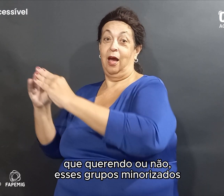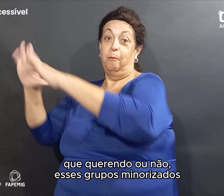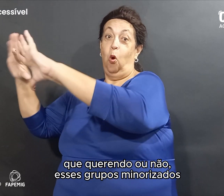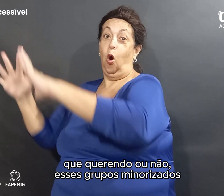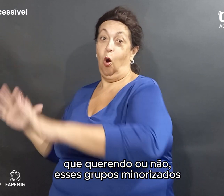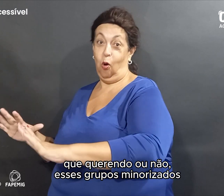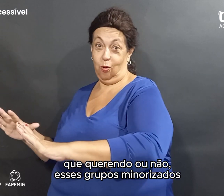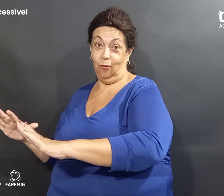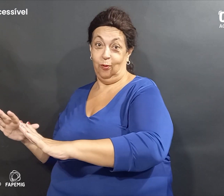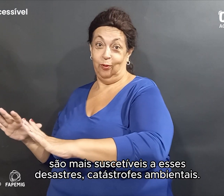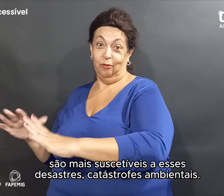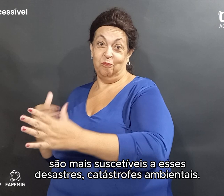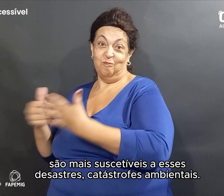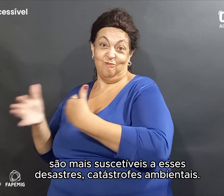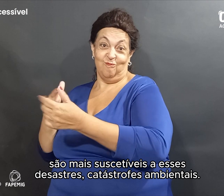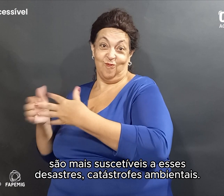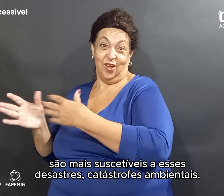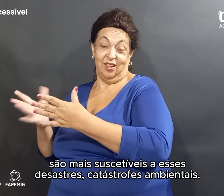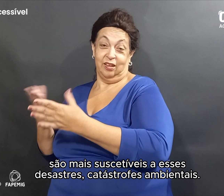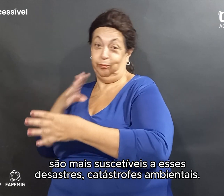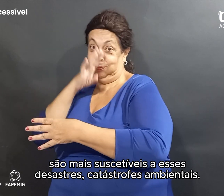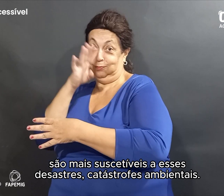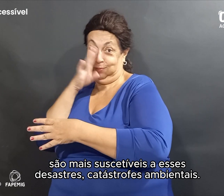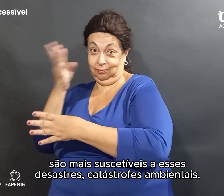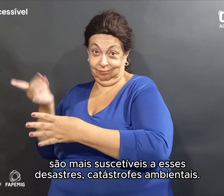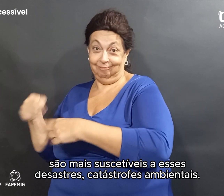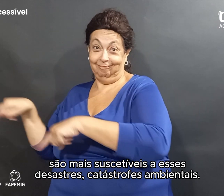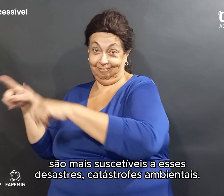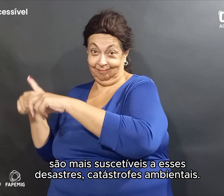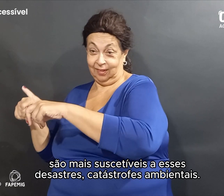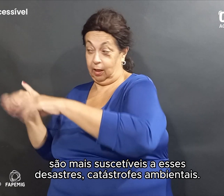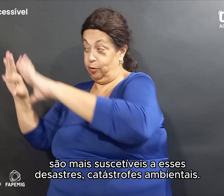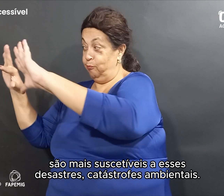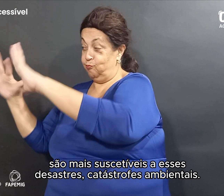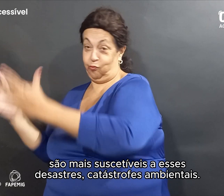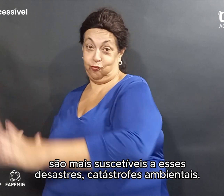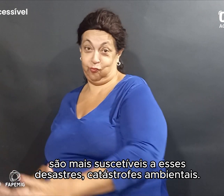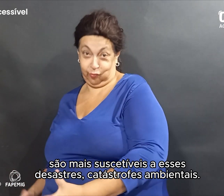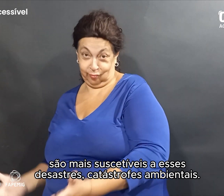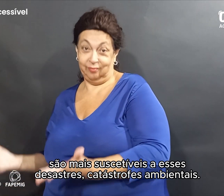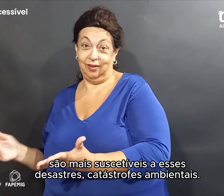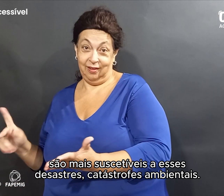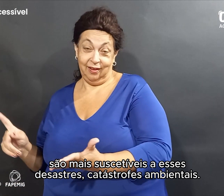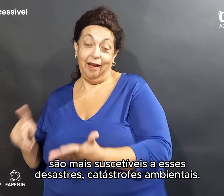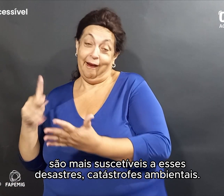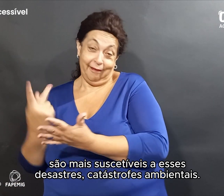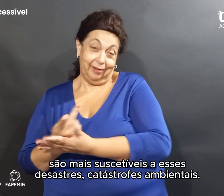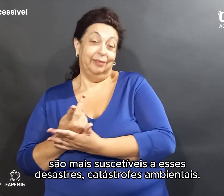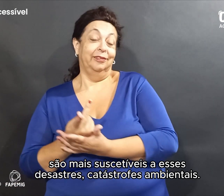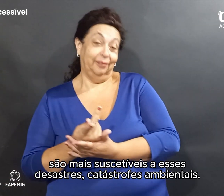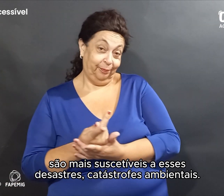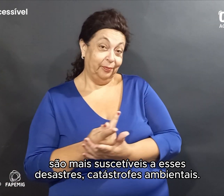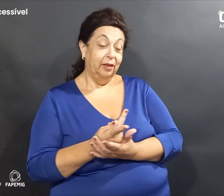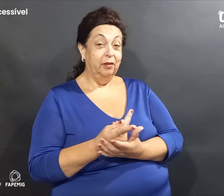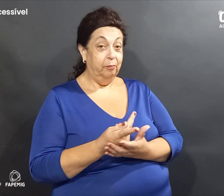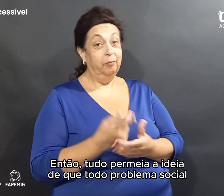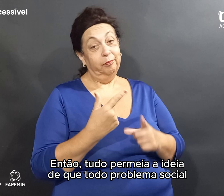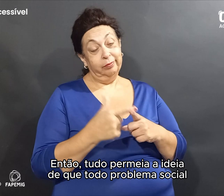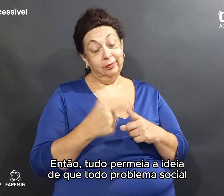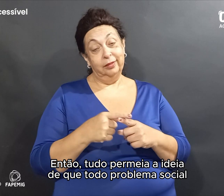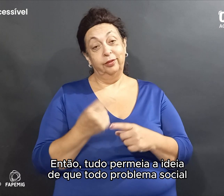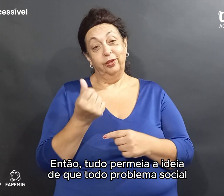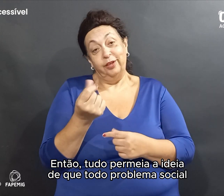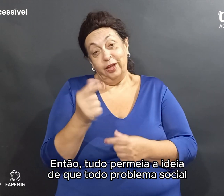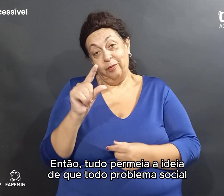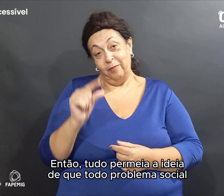grupos minorizados, eles são mais suscetíveis a esses desmontes, a esses desastres, catástrofes ambientais.